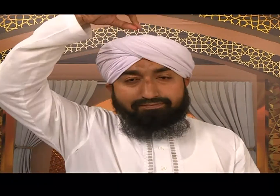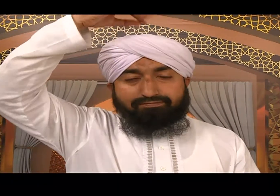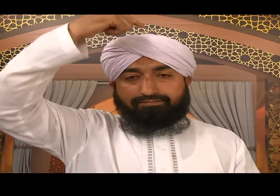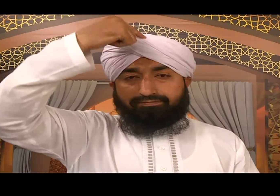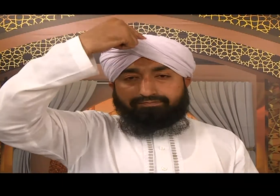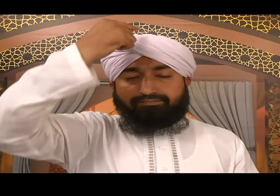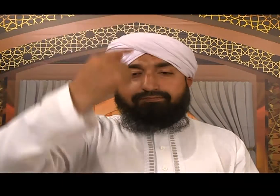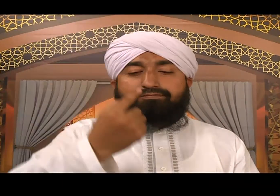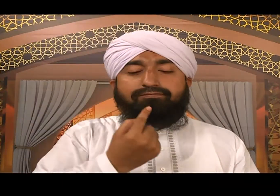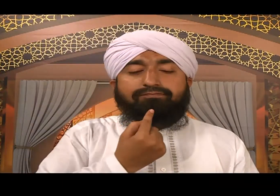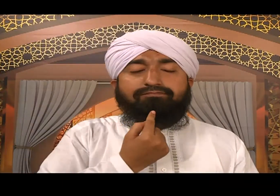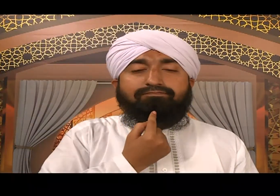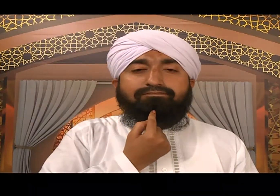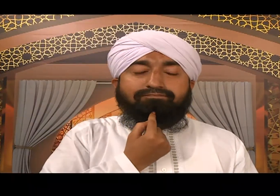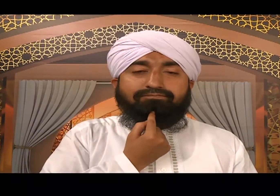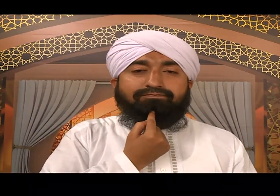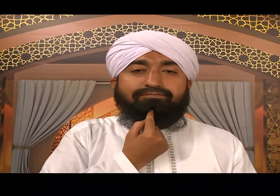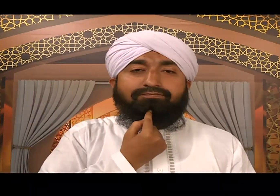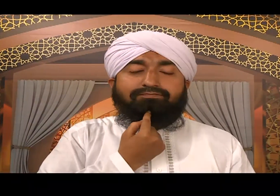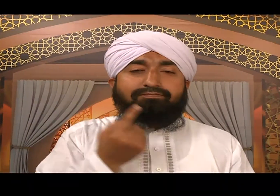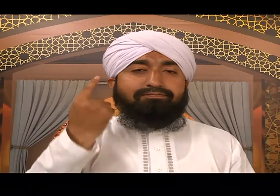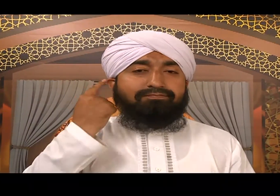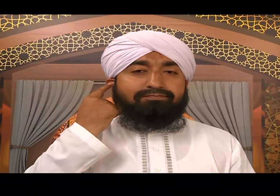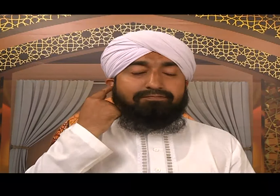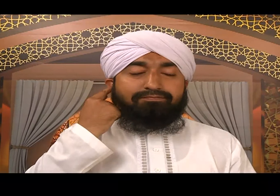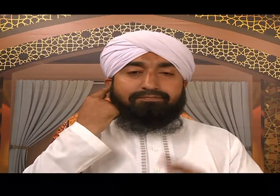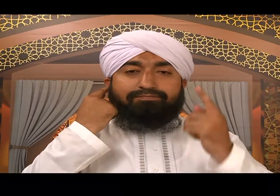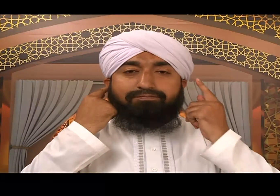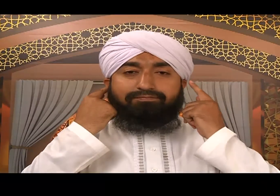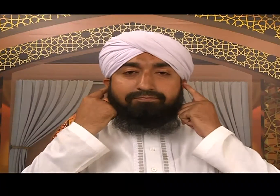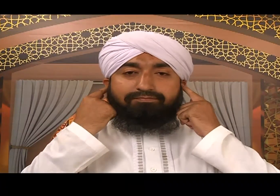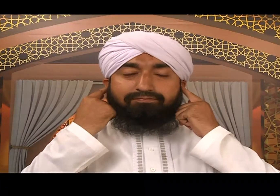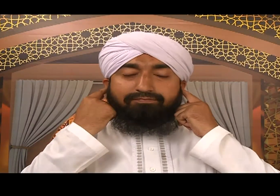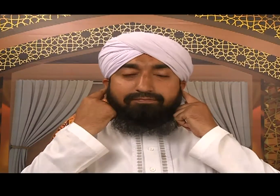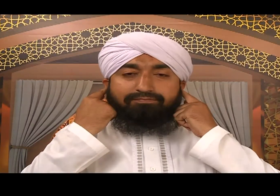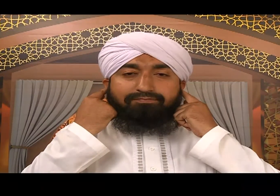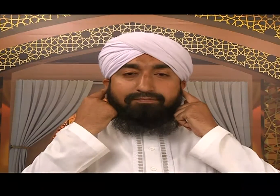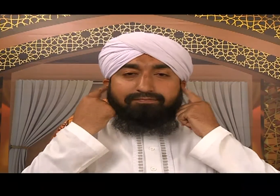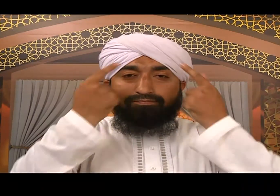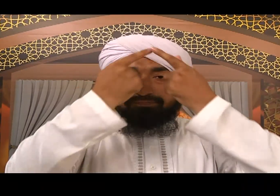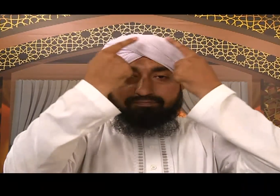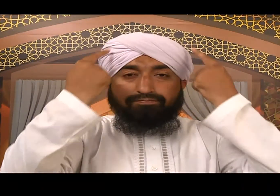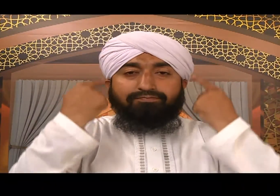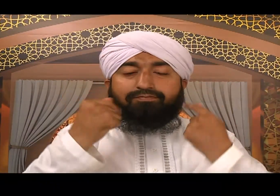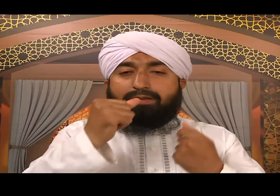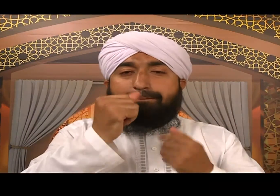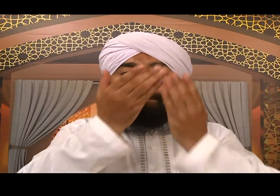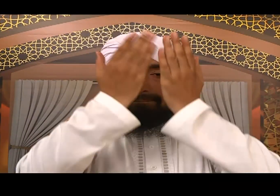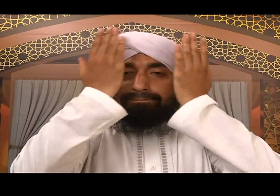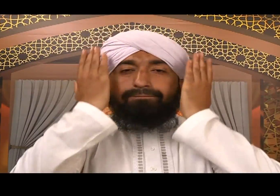ہوتے ہیں وہاں سے لے کر تھوڑی کے نیچے تک اور ایک کان کی لو سے دوسرے کان کی لو تک ہر جگہ پانی بہہ